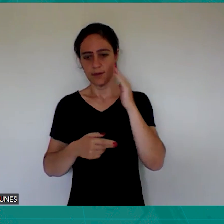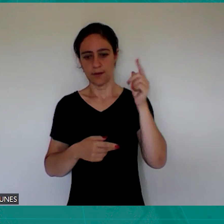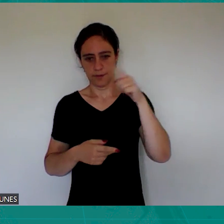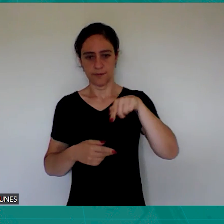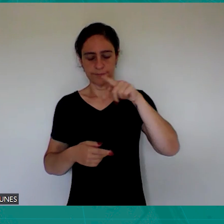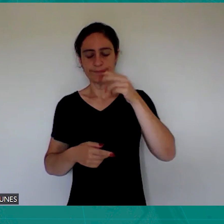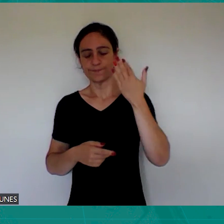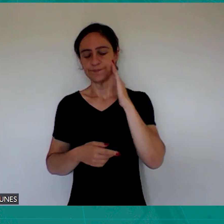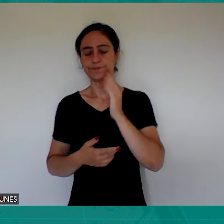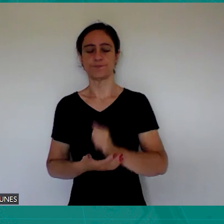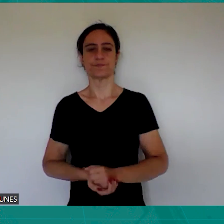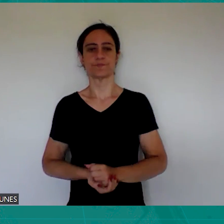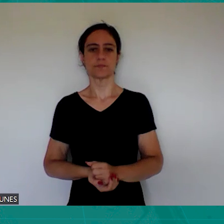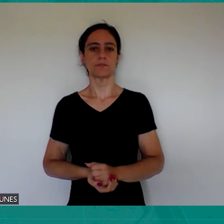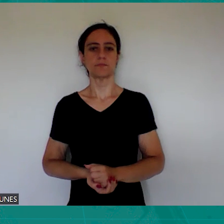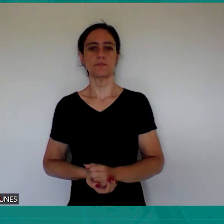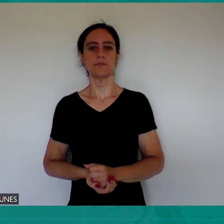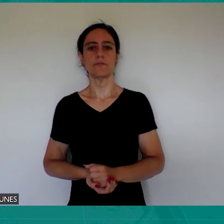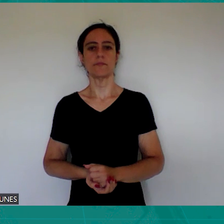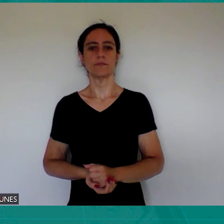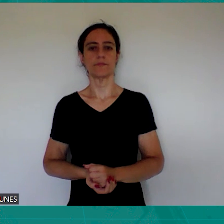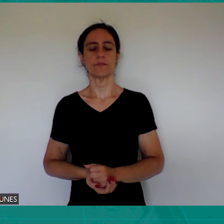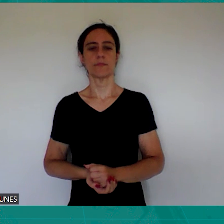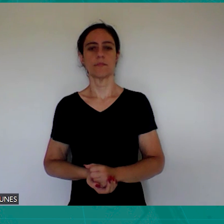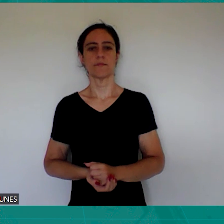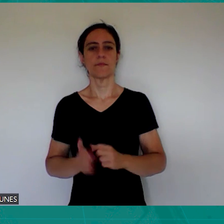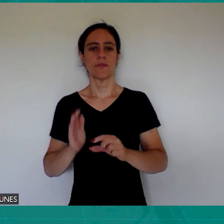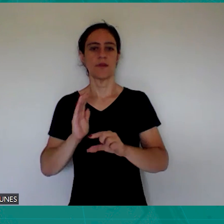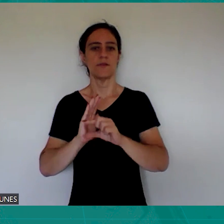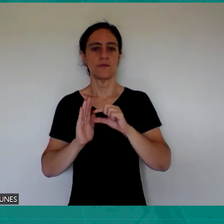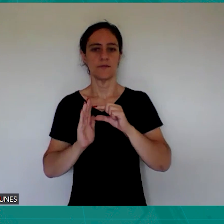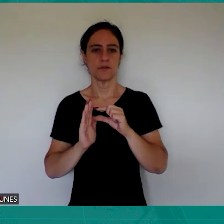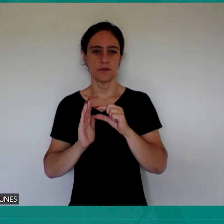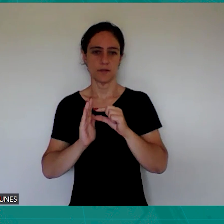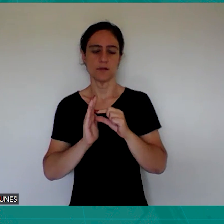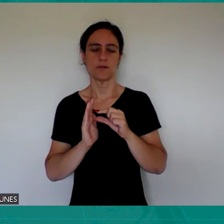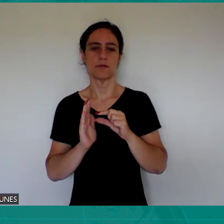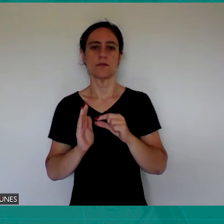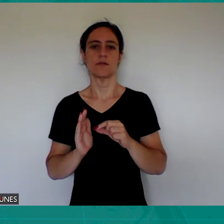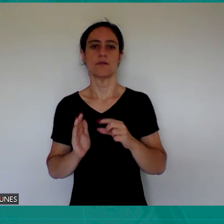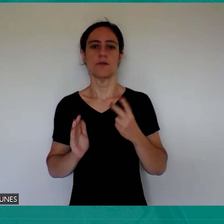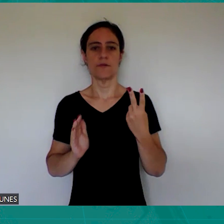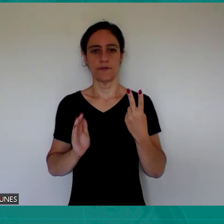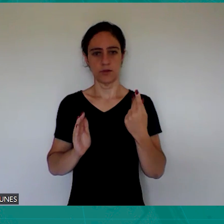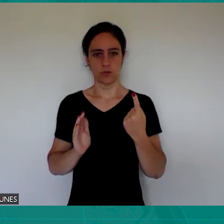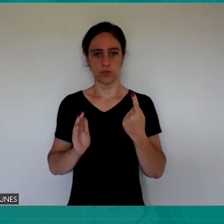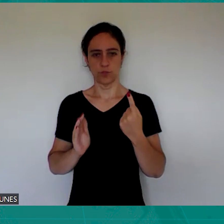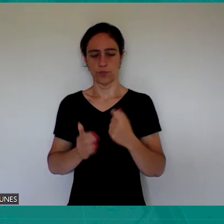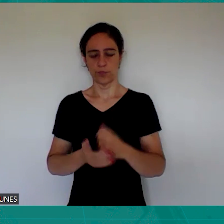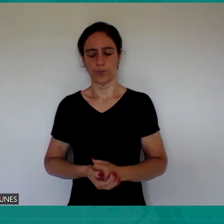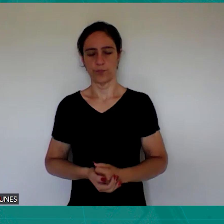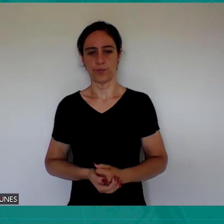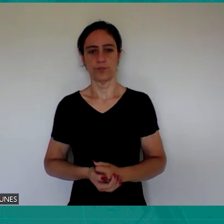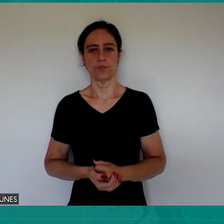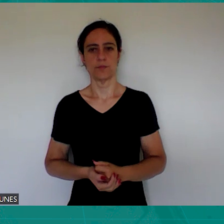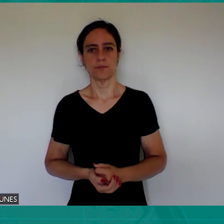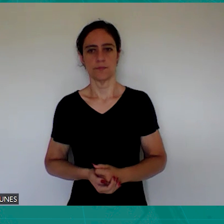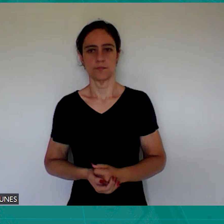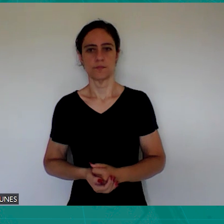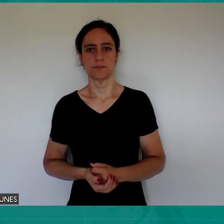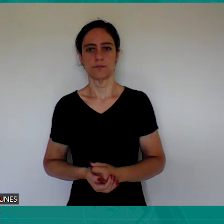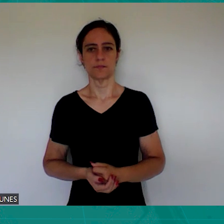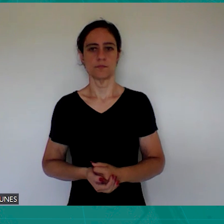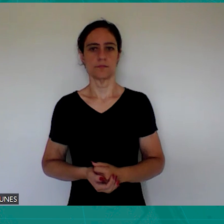né? Olha só, João 17, versículo 21. A fim de que todos sejam